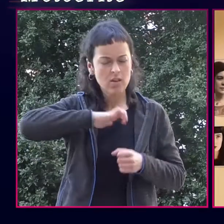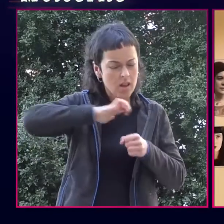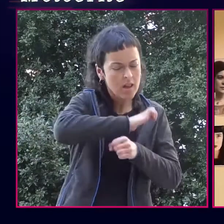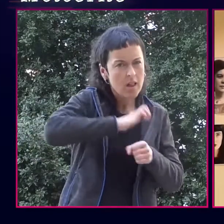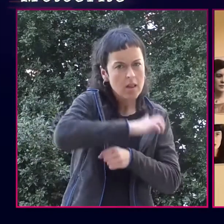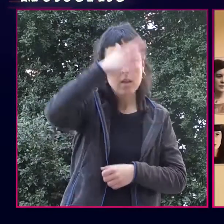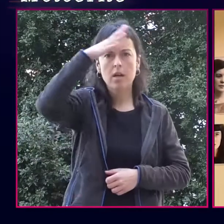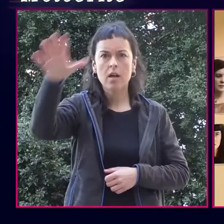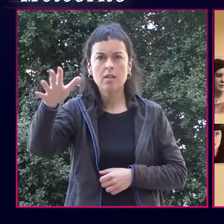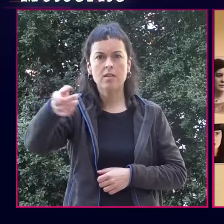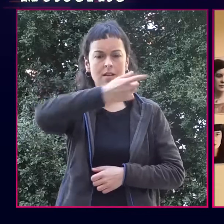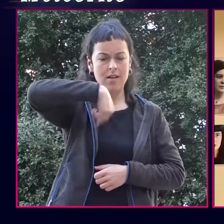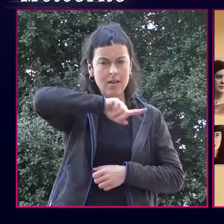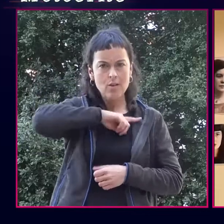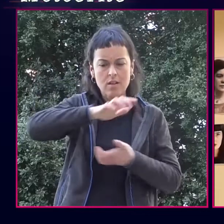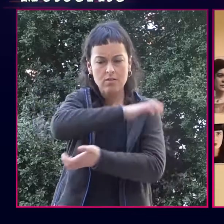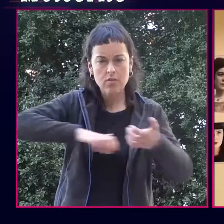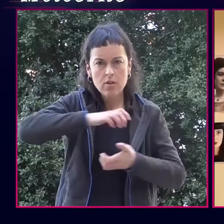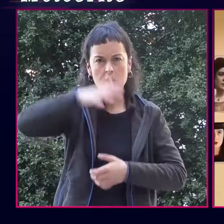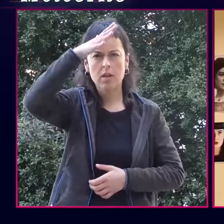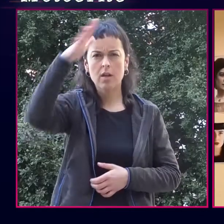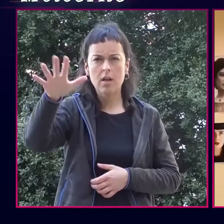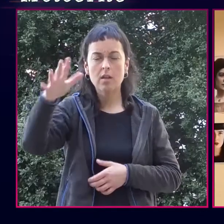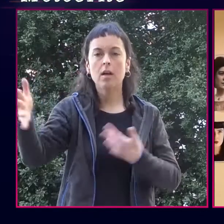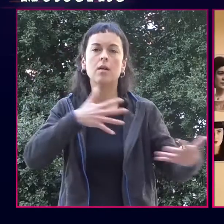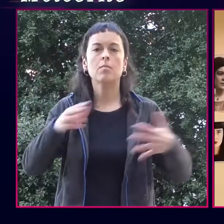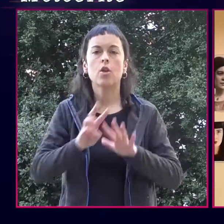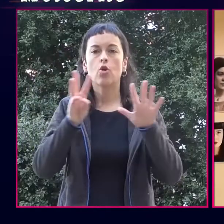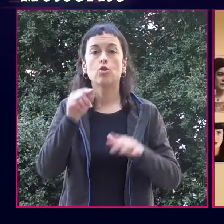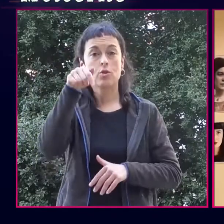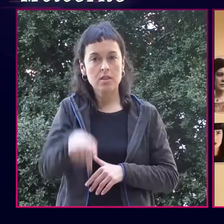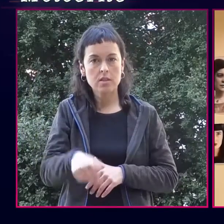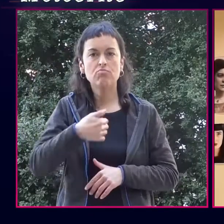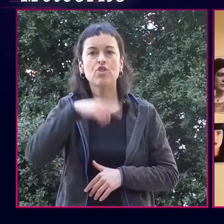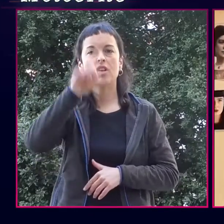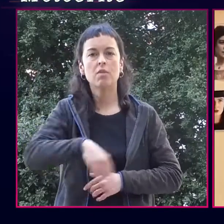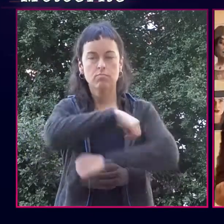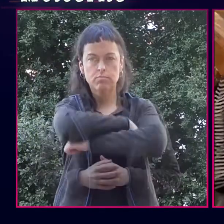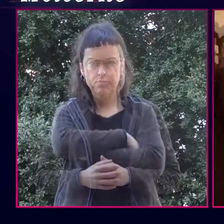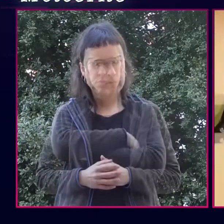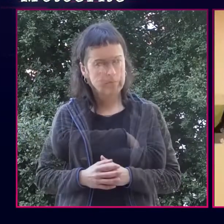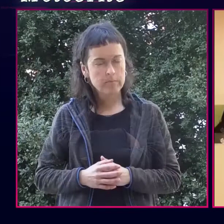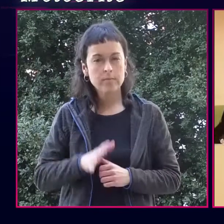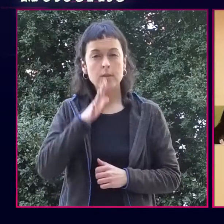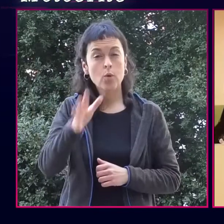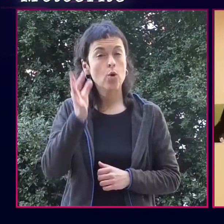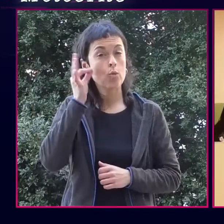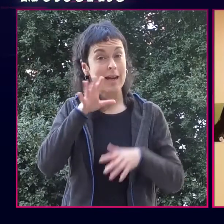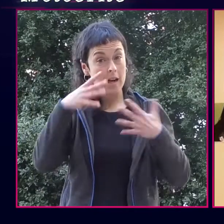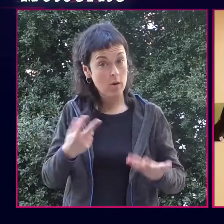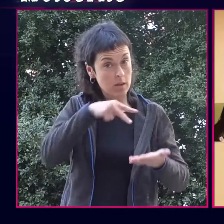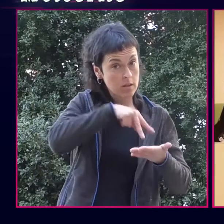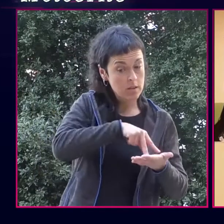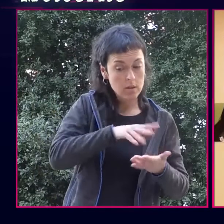violen, de que nos violenticen. Este 8 de marzo yo también me planto. Emakume,